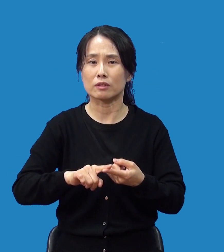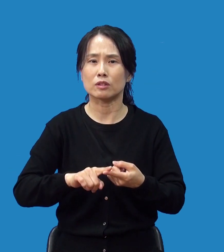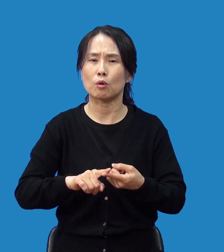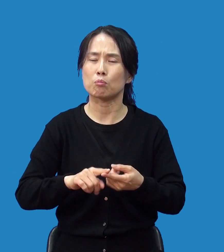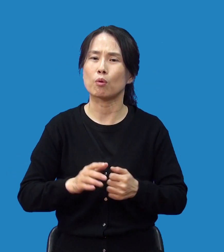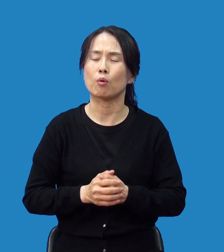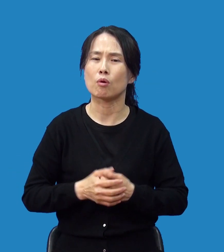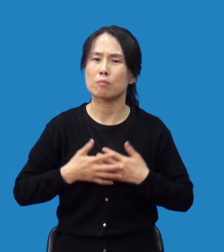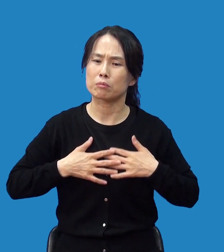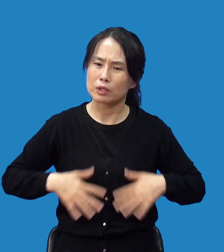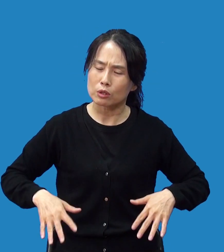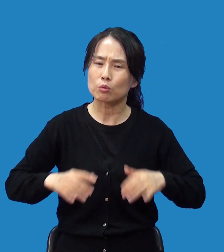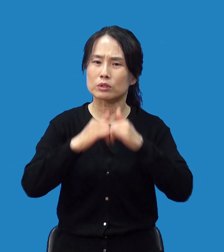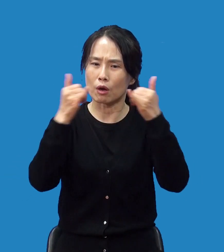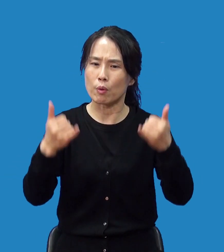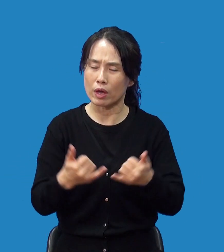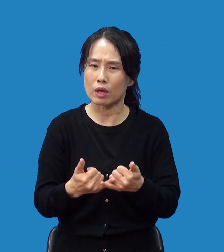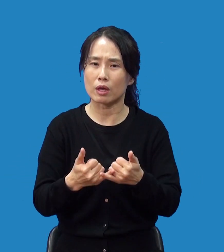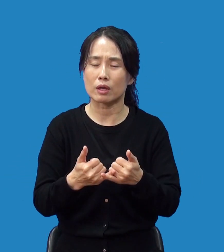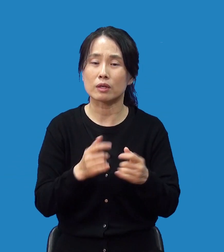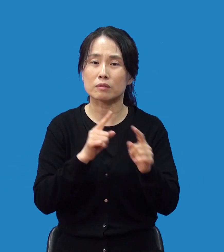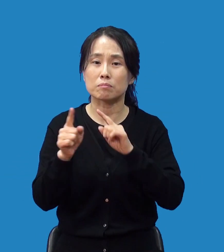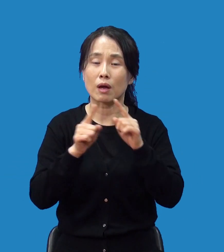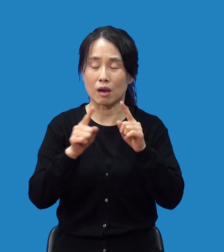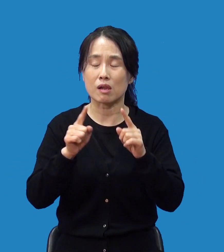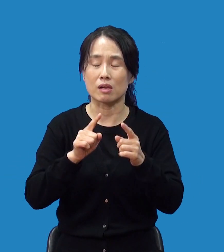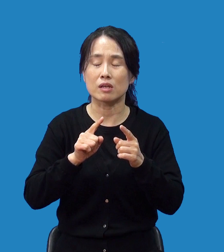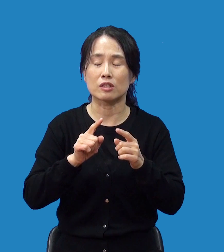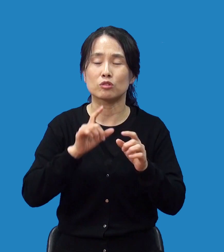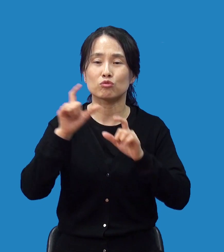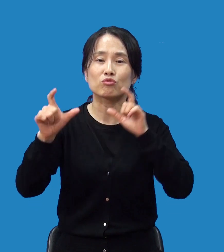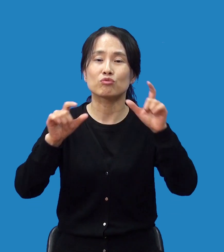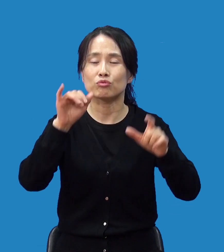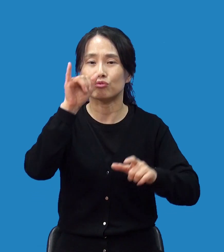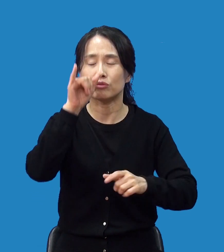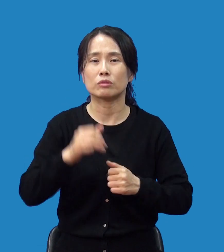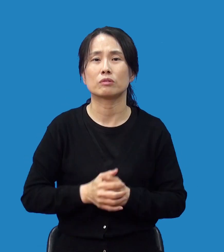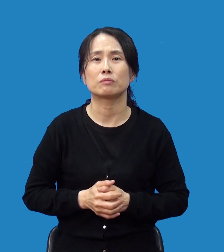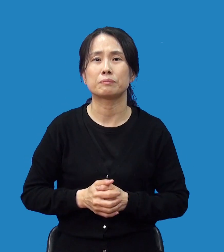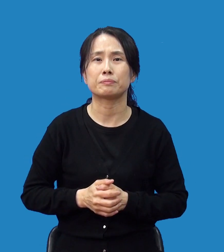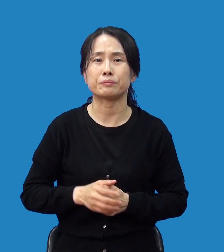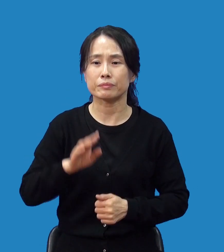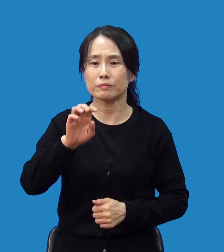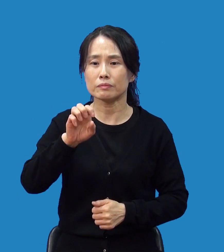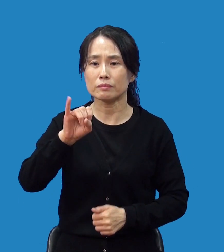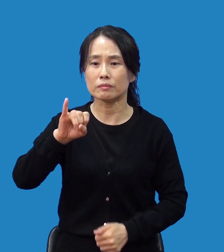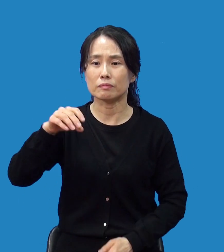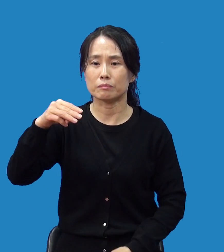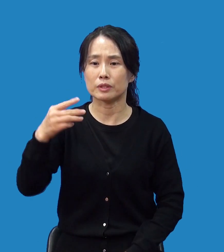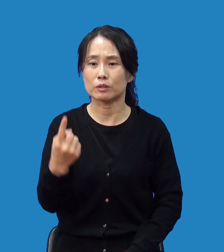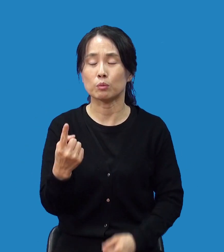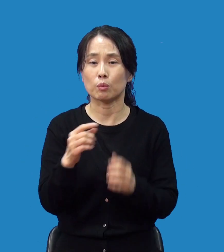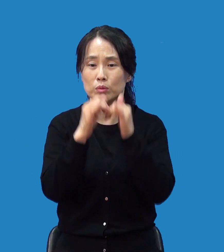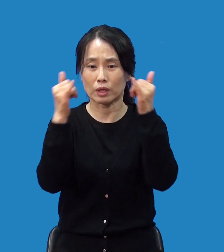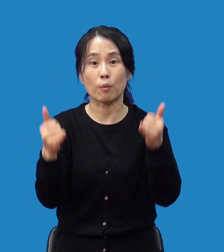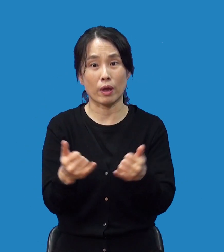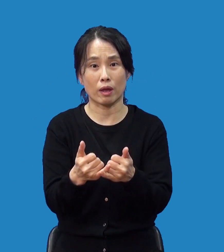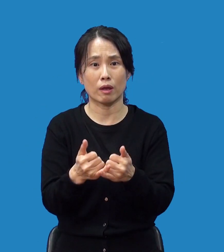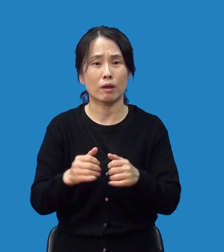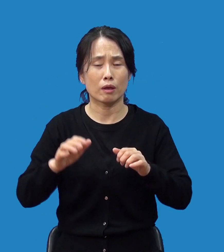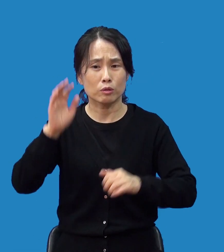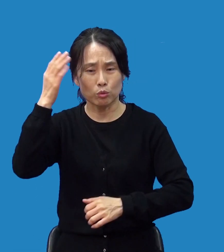해석했습니다. 근데 그분이 말하는 이 피로 사회는, 여러분 요즘 얼마나 환경이